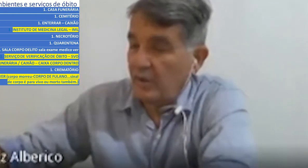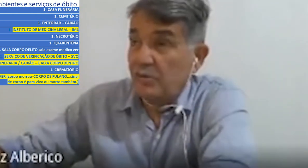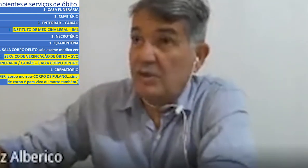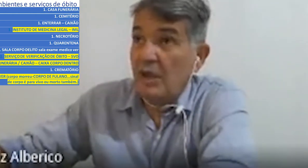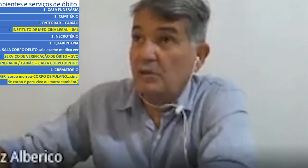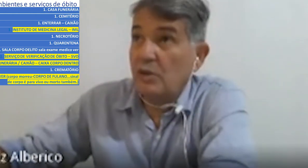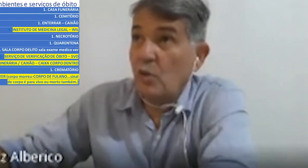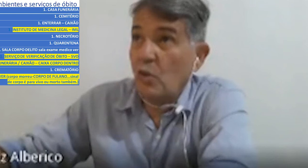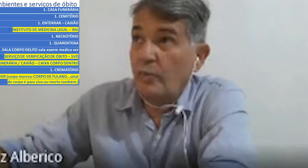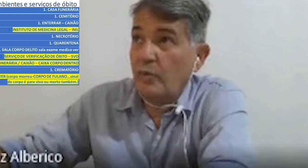O sinal de corpo,